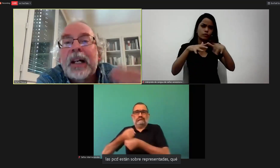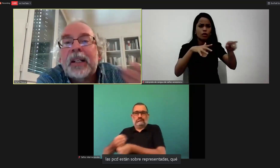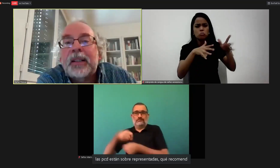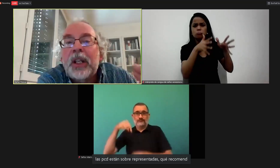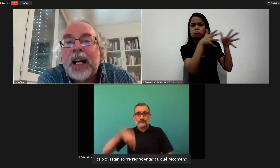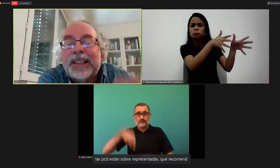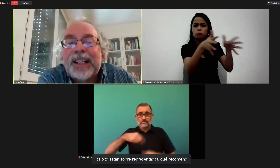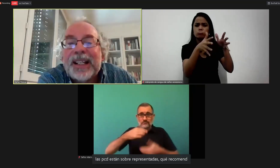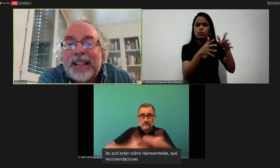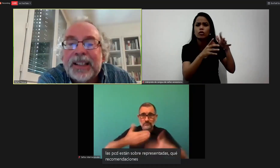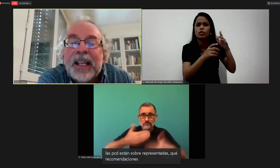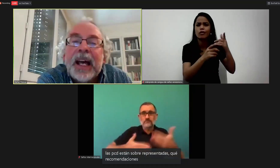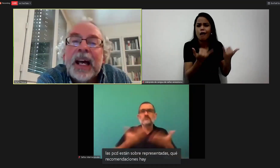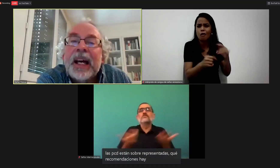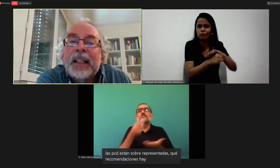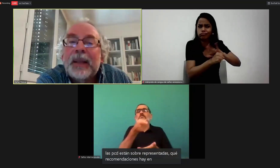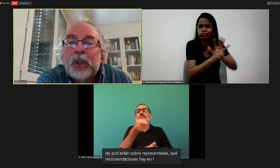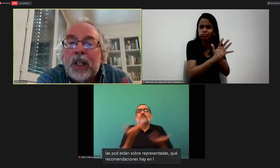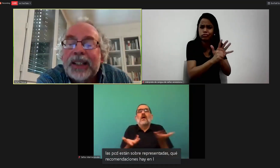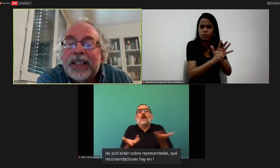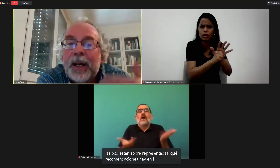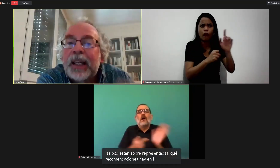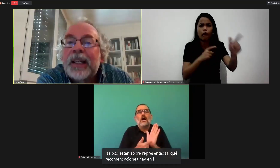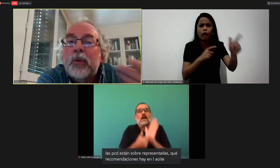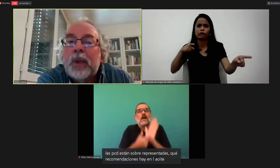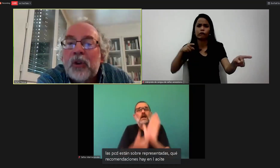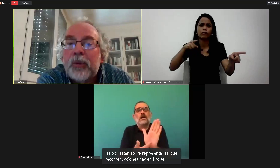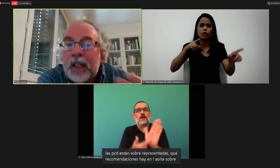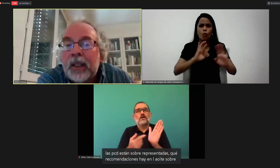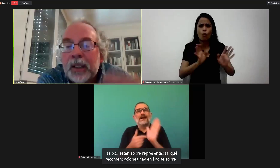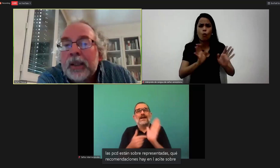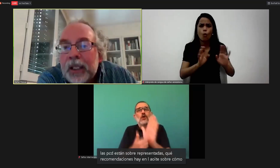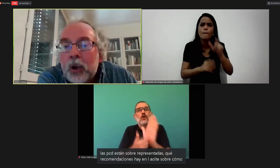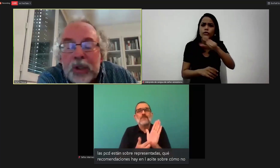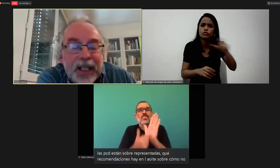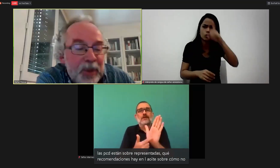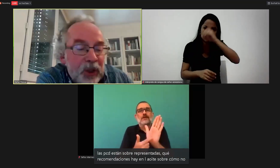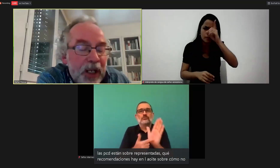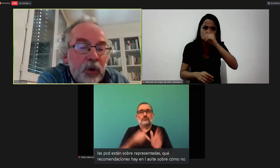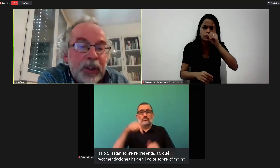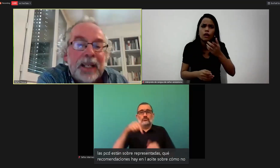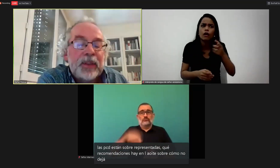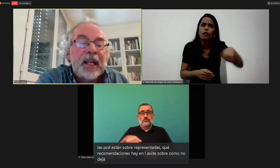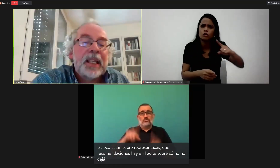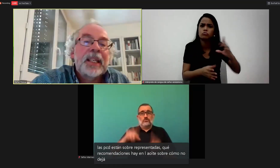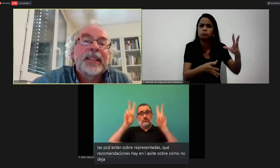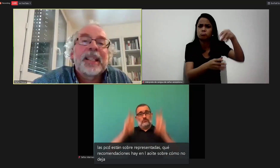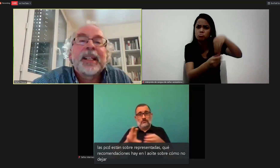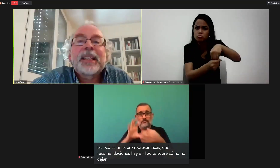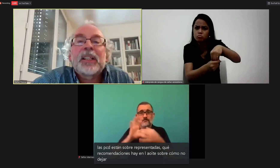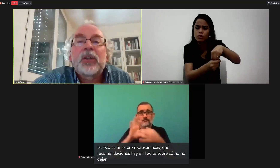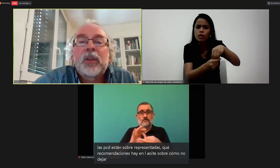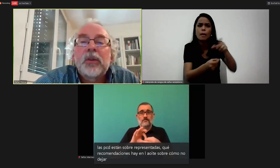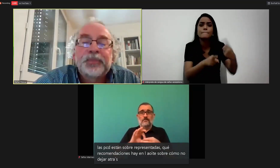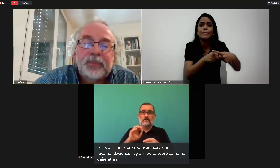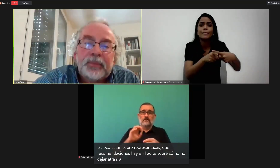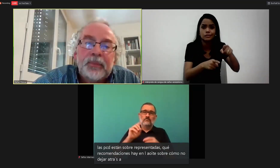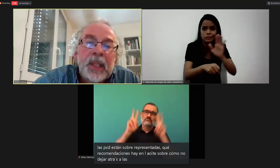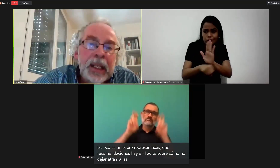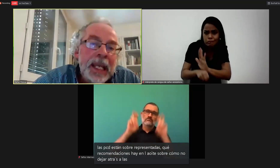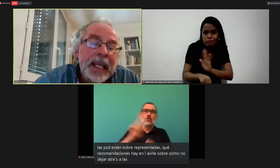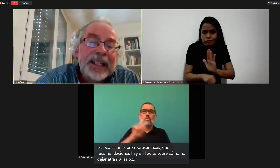no olvidar, no dejar atrás a las personas que trabajan en la economía informal, incluidas las personas con discapacidad que están en esa